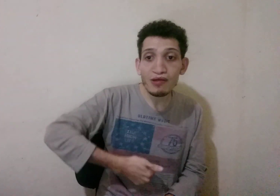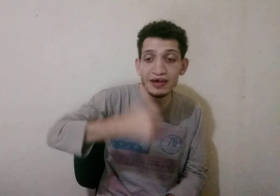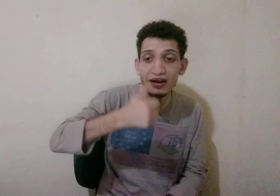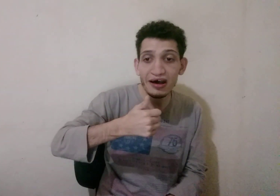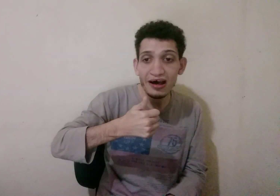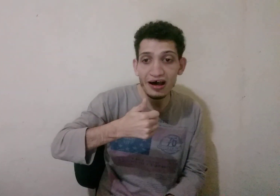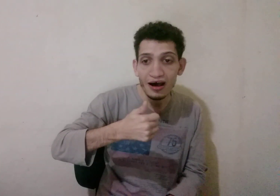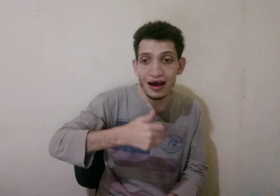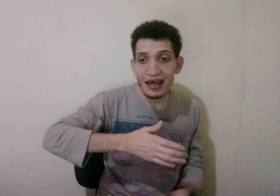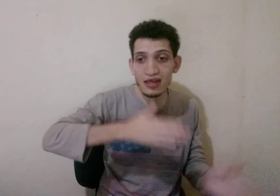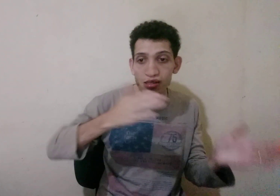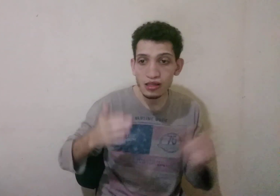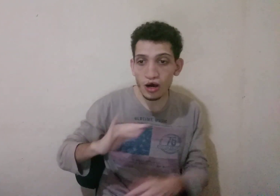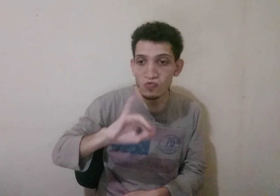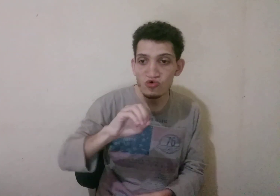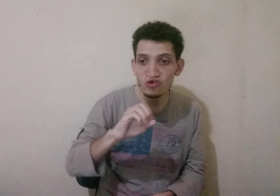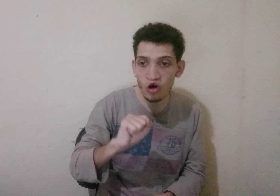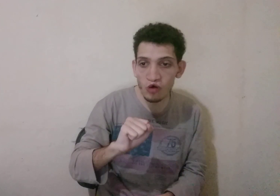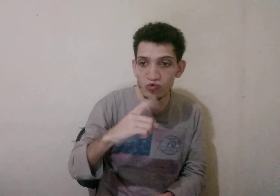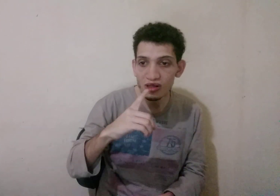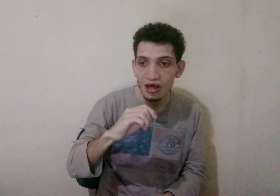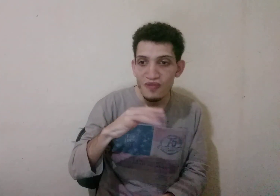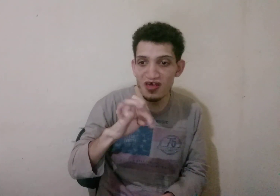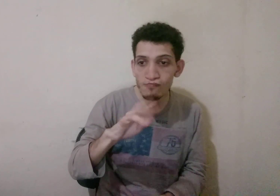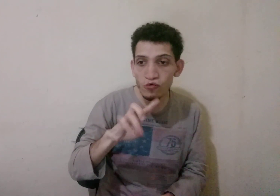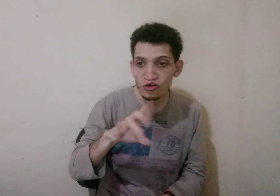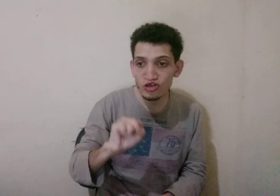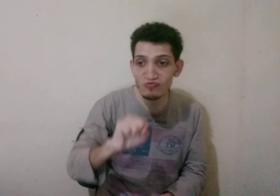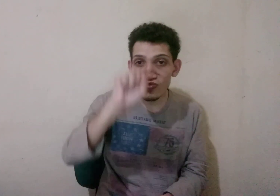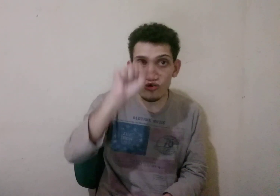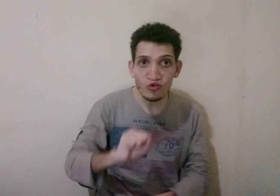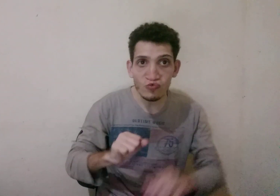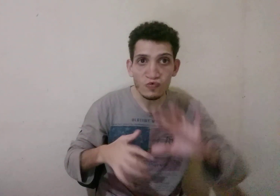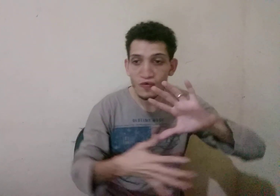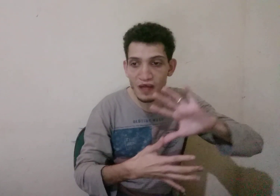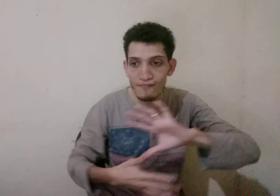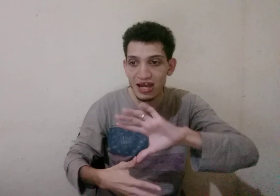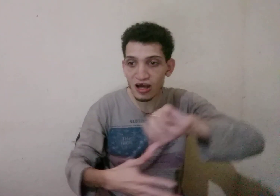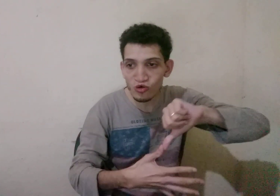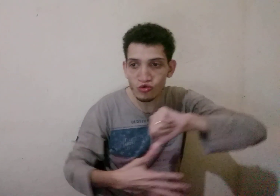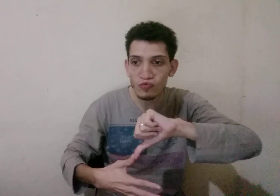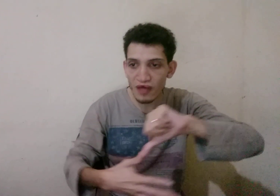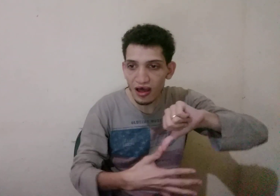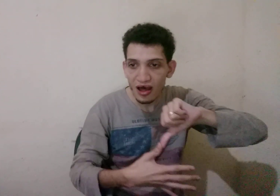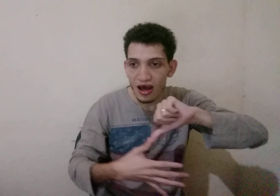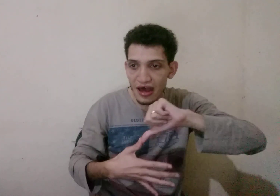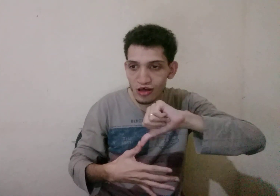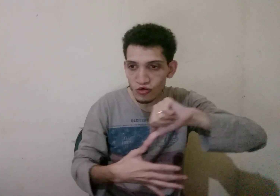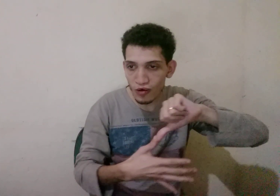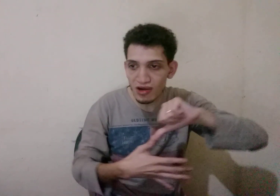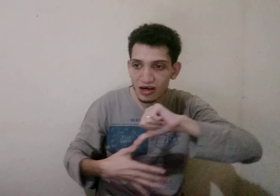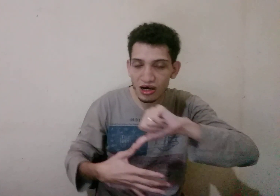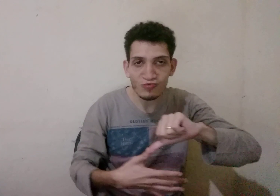primeira edição de jogos, de esportivos do sul, da América do Sul, né? É sul-americano.